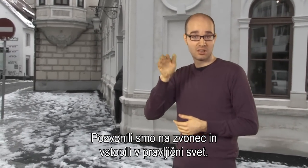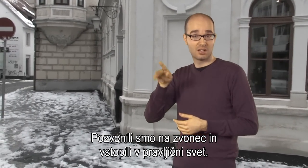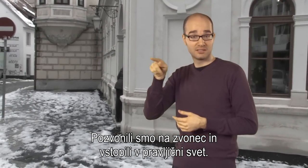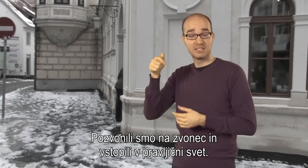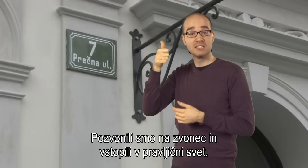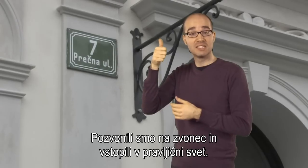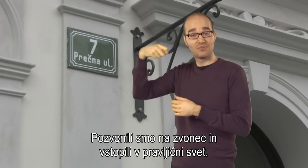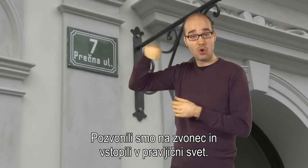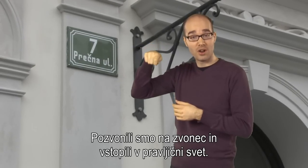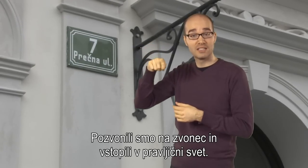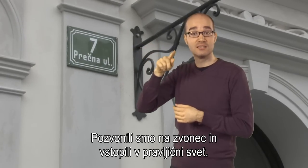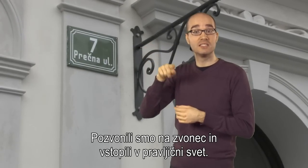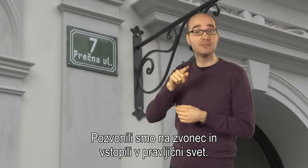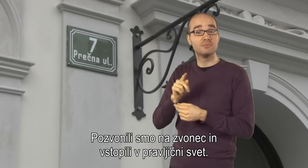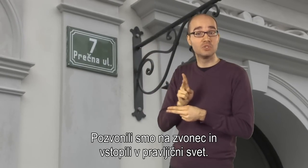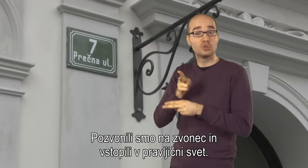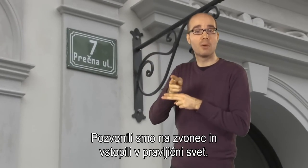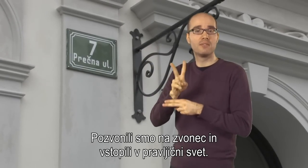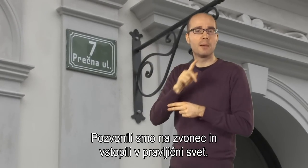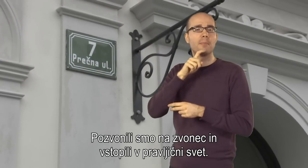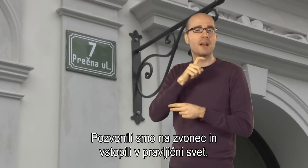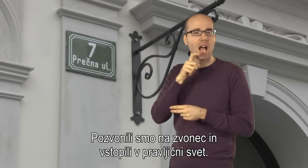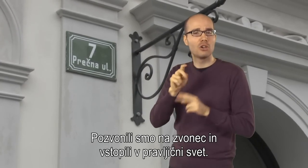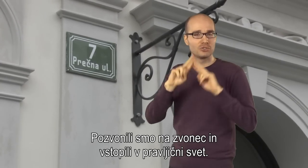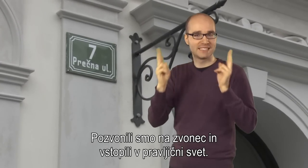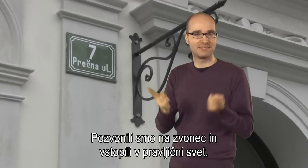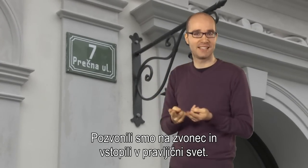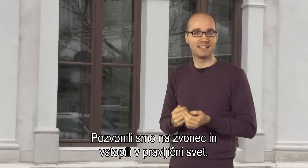Pozvonili smo na zvonec in vstopili v pravljični svet.